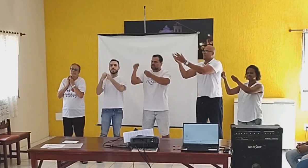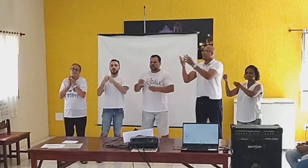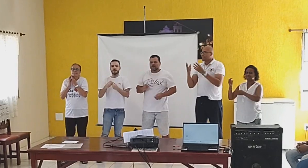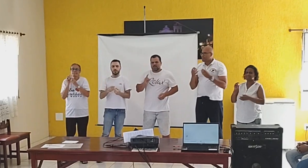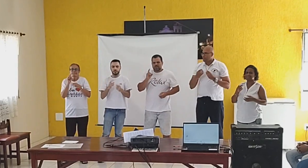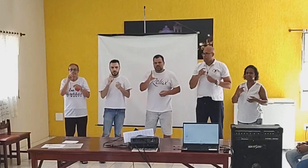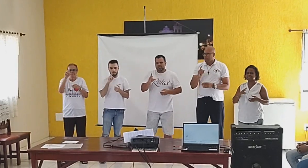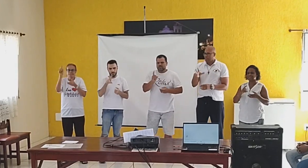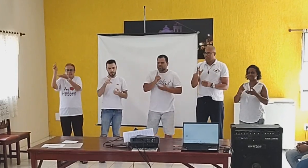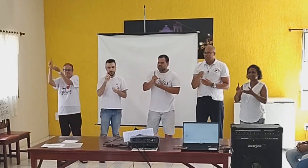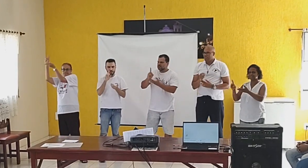professores.